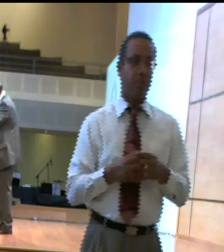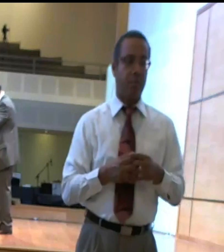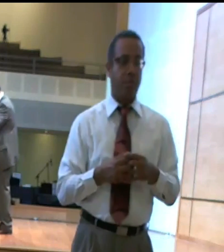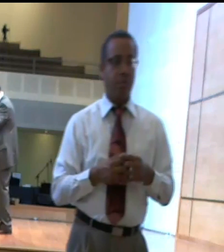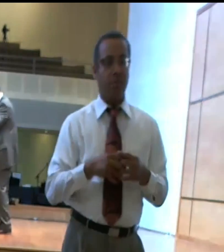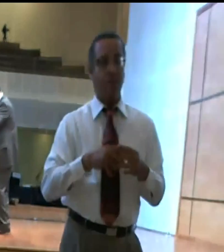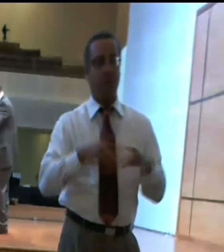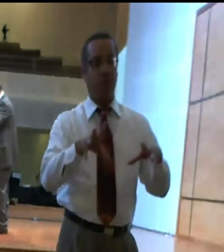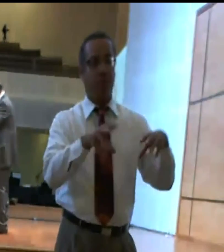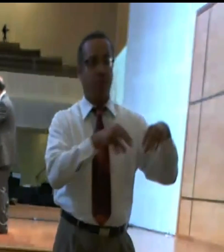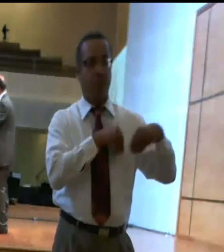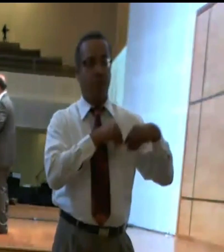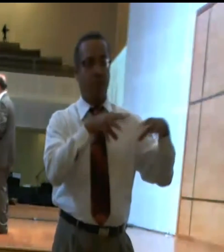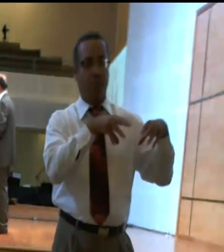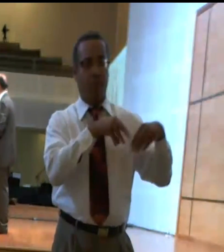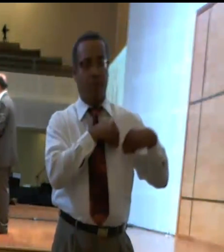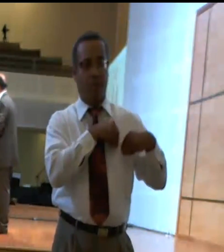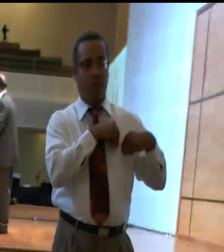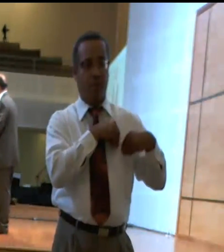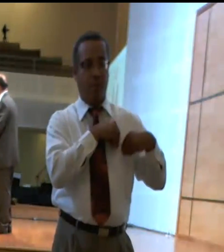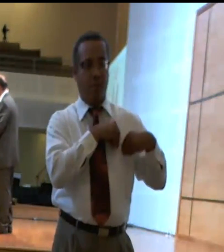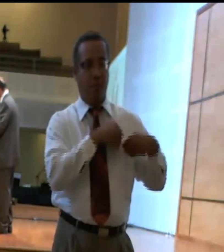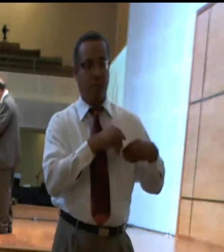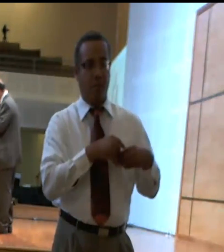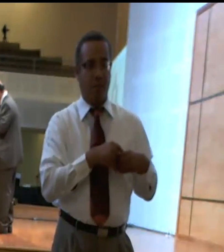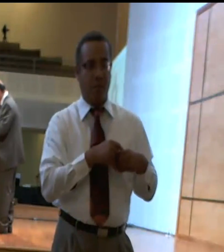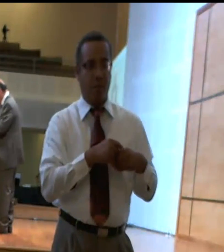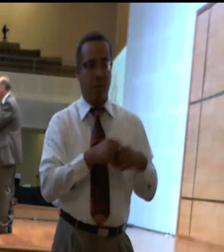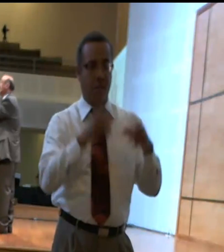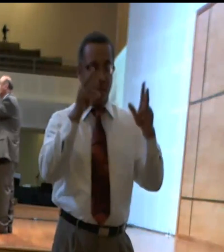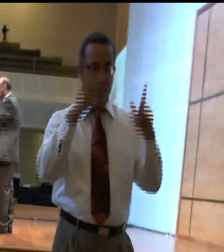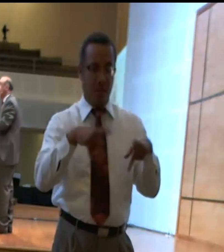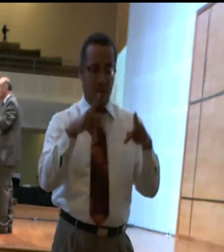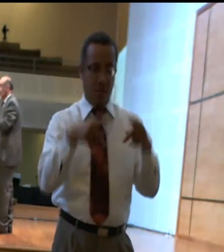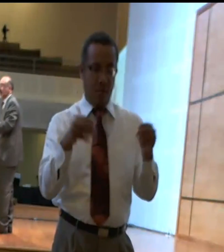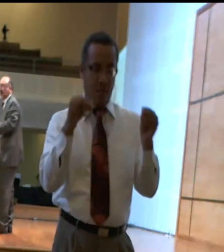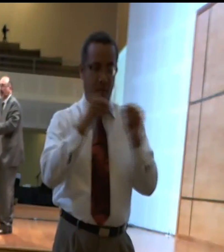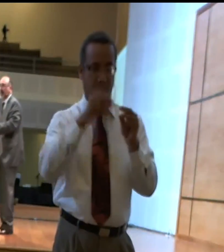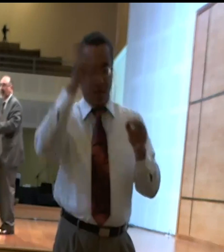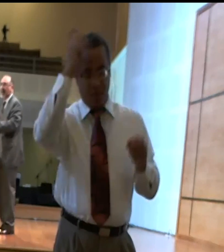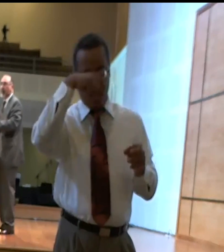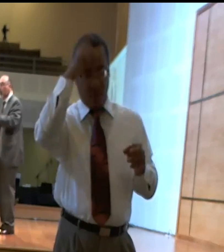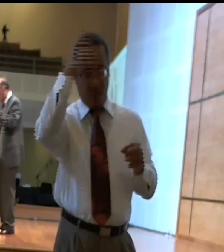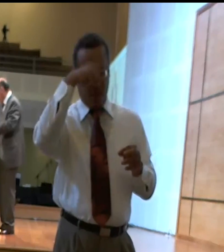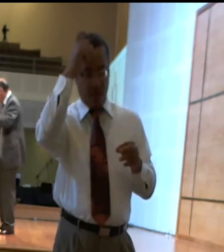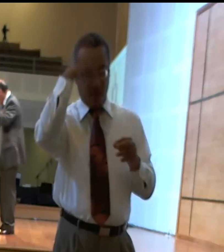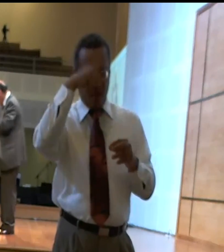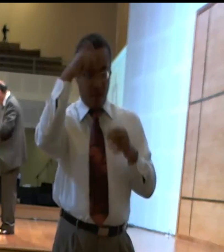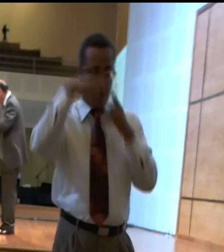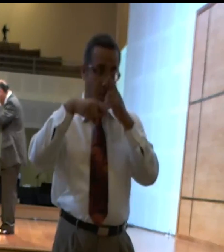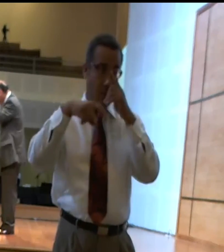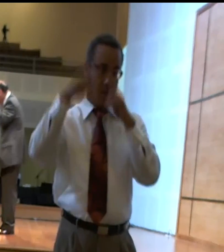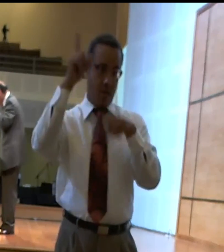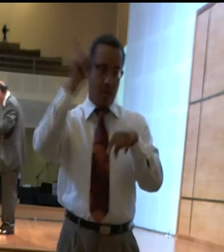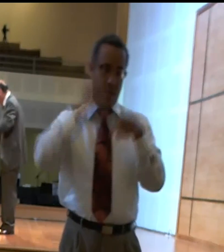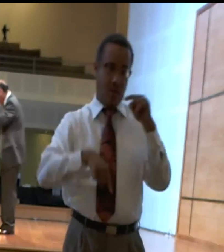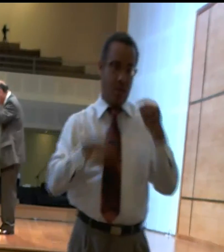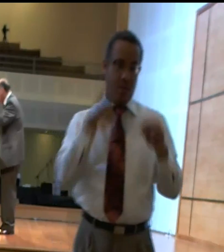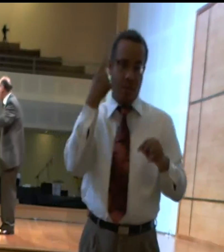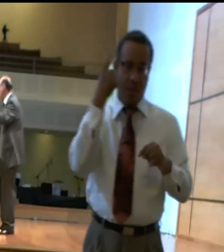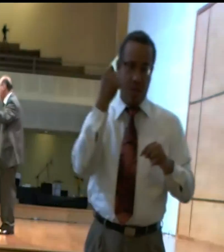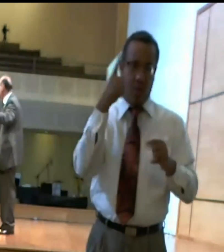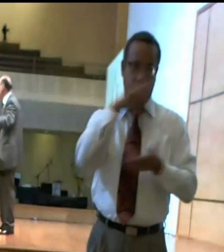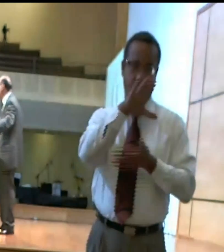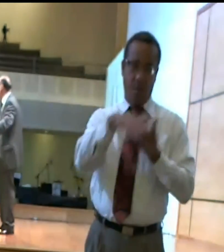Pero debemos aceptar de que aún las personas más sabias no pueden entender